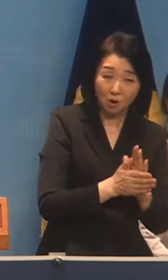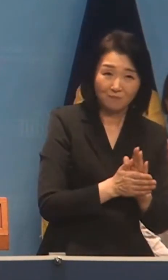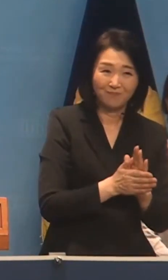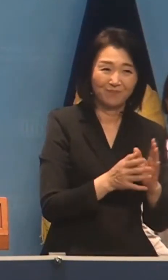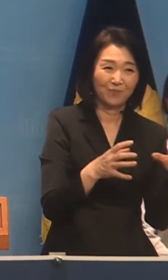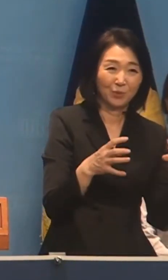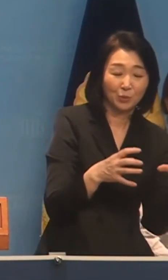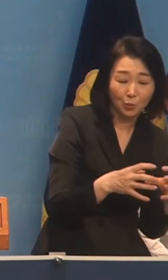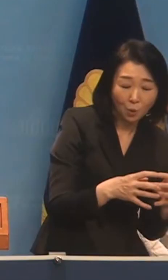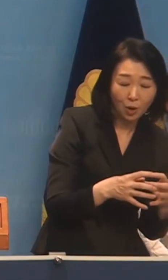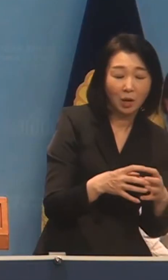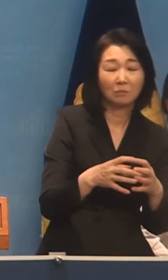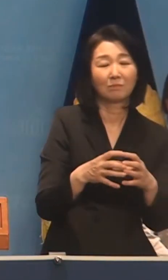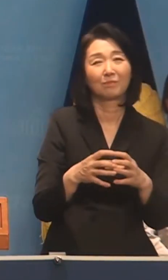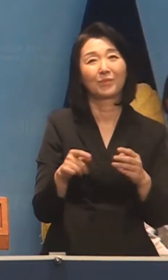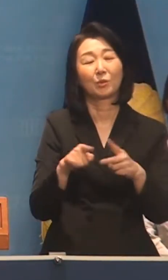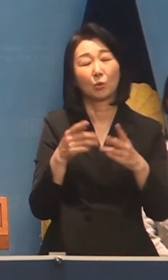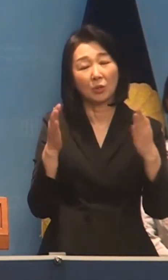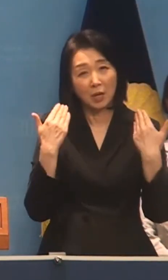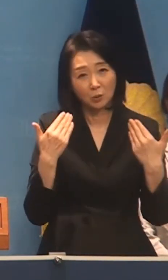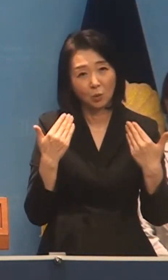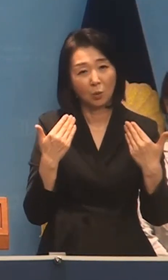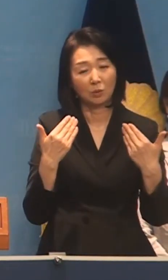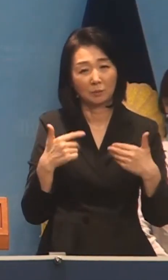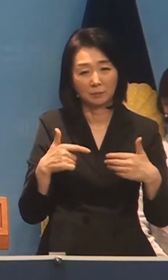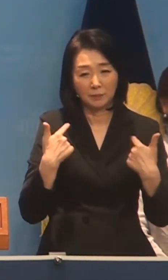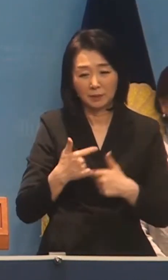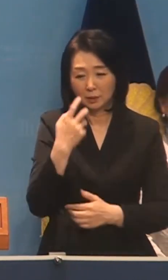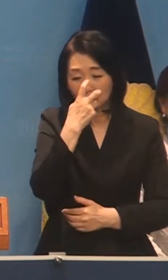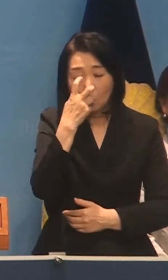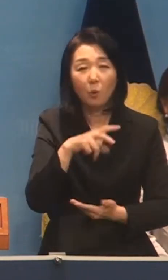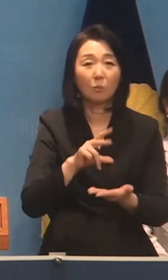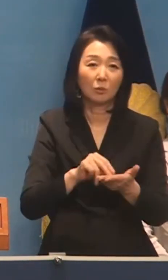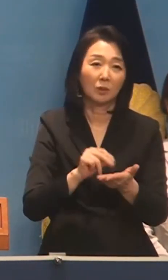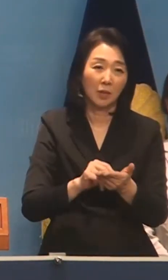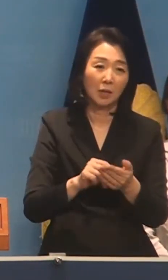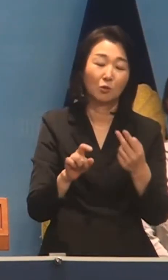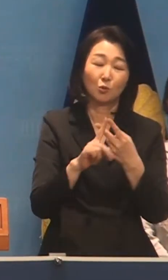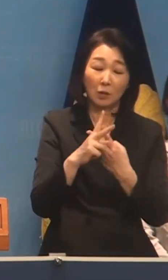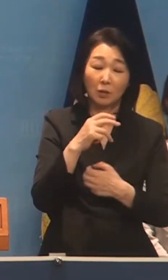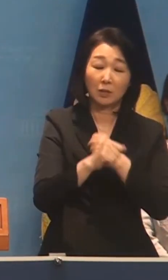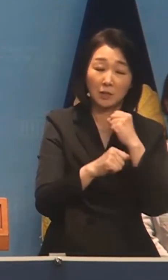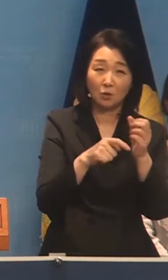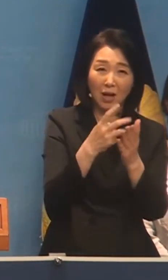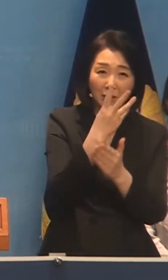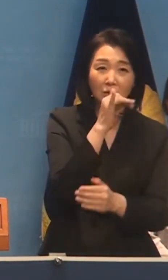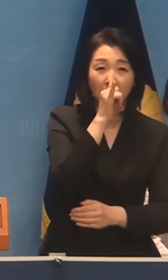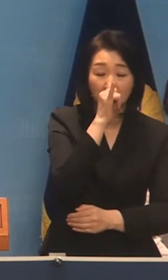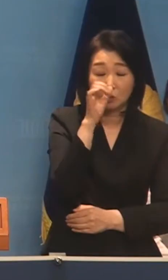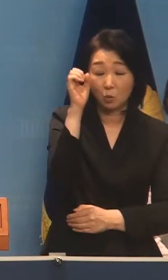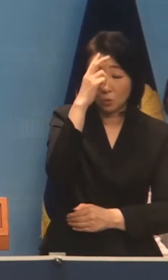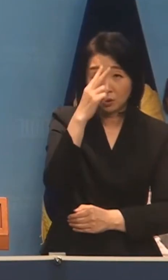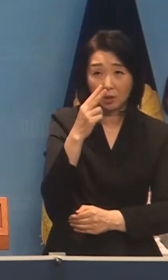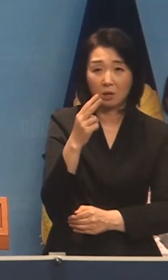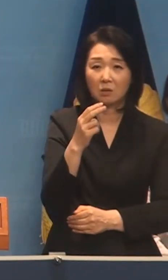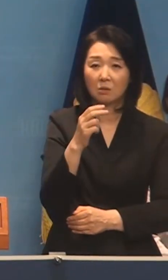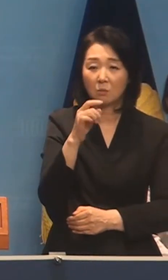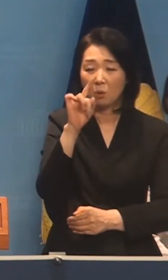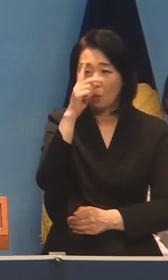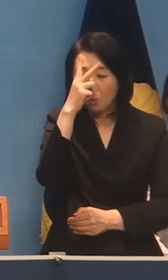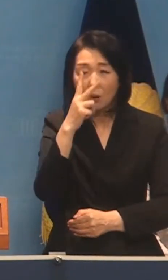통합, 초등학교의 늘보 문제, 중학교의 자유학년제, 고등학교의 고교학점제와